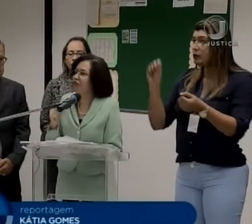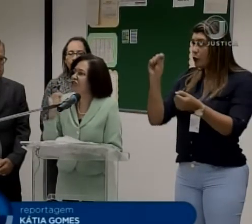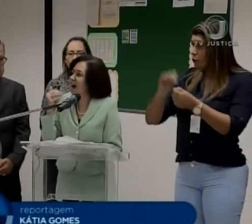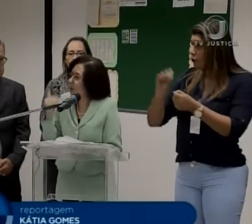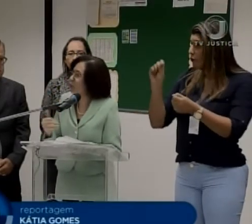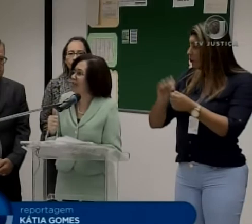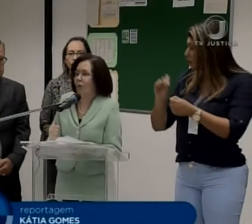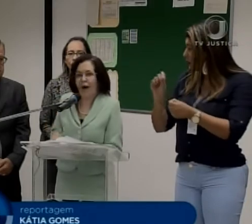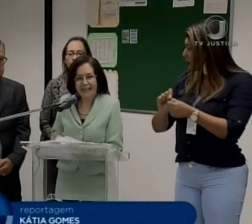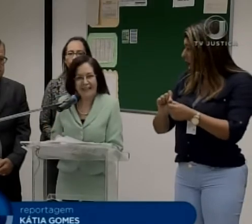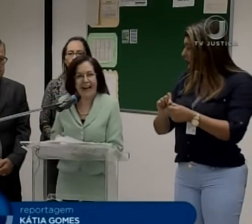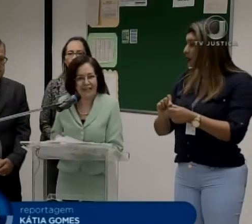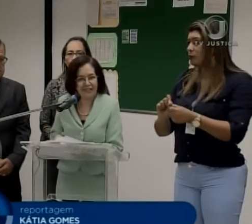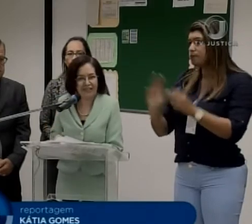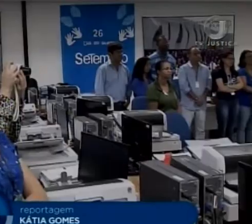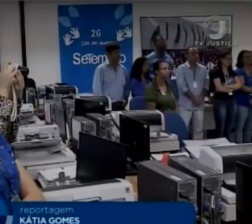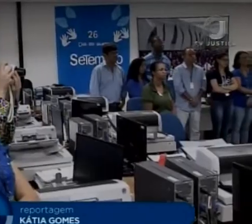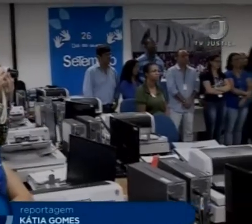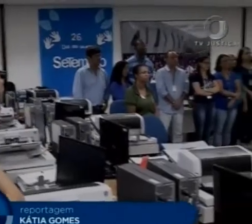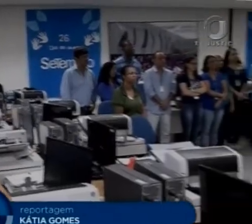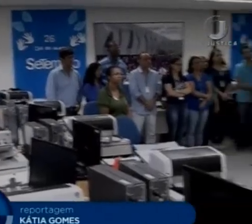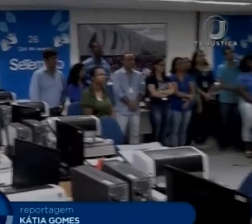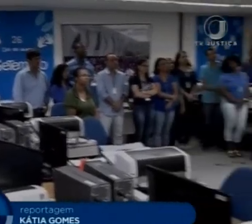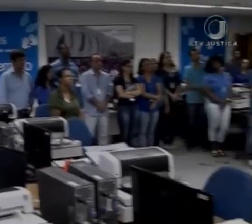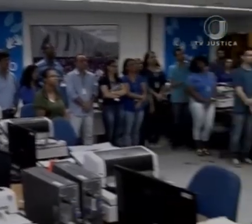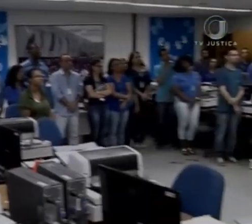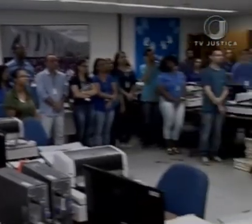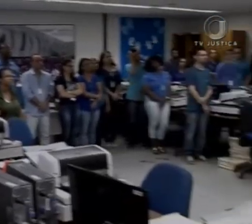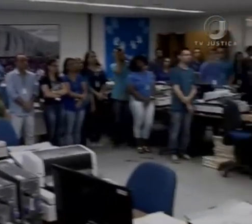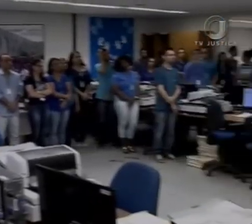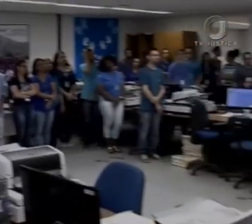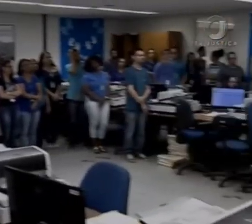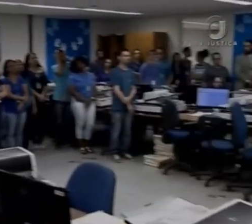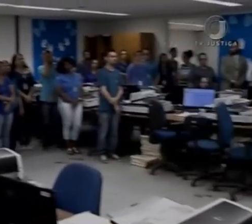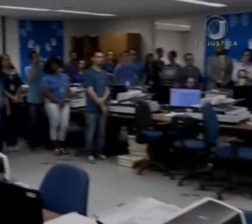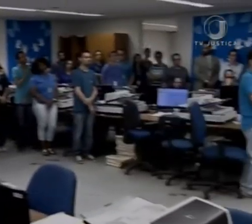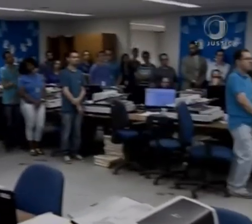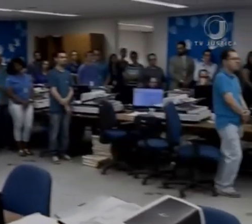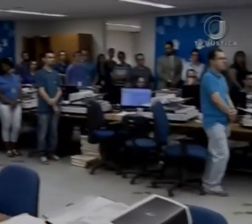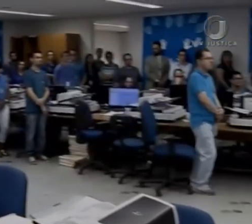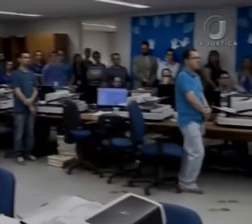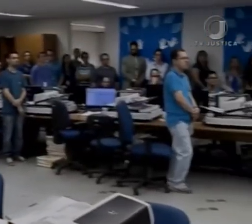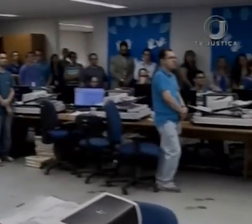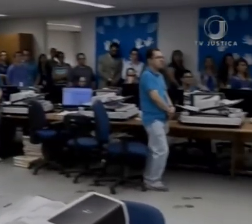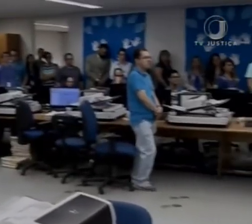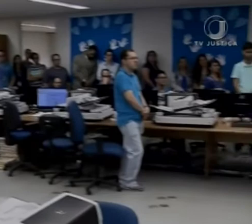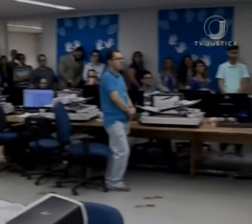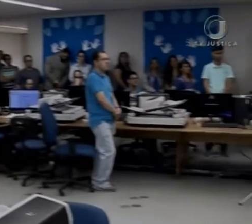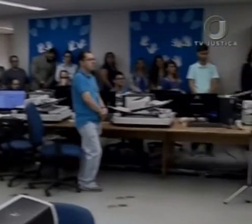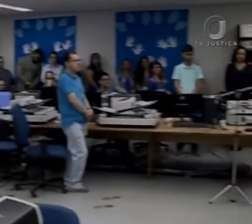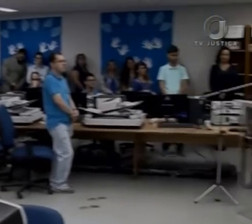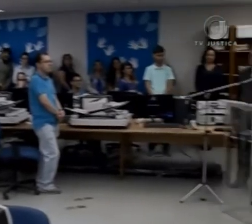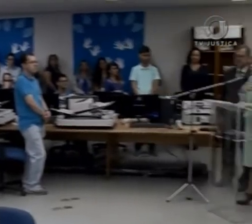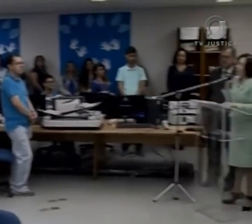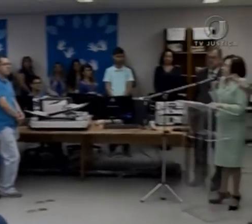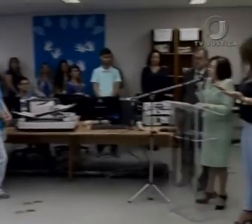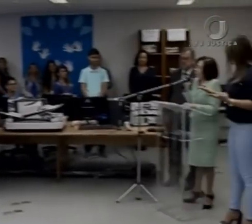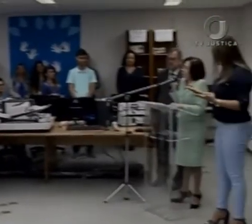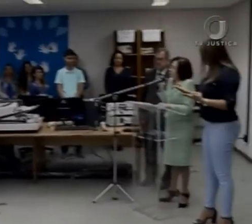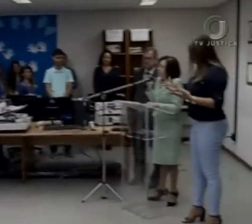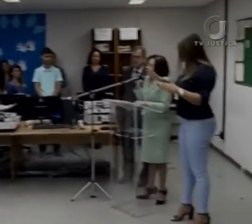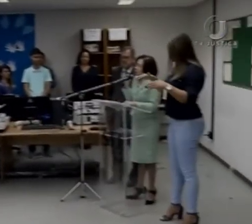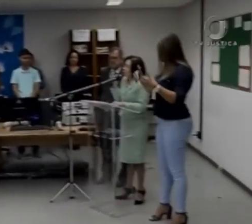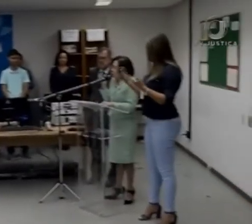presidente do STJ, ministra Laurita Vaz, falou para um grupo de funcionários do tribunal portadores de deficiência auditiva.